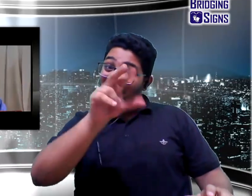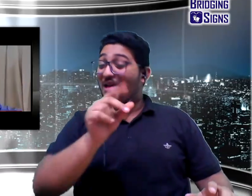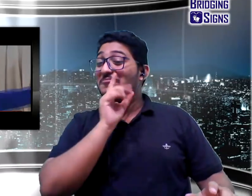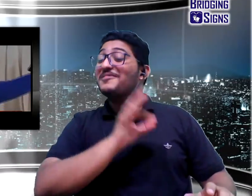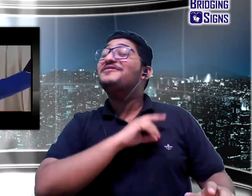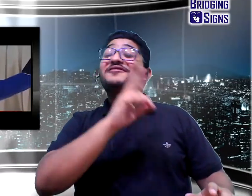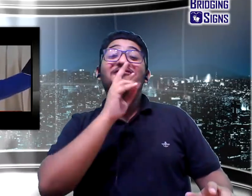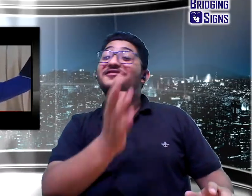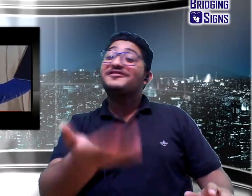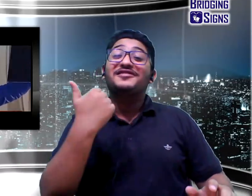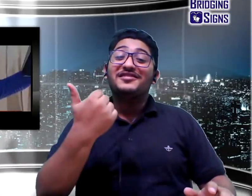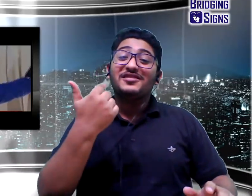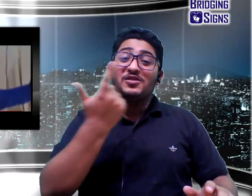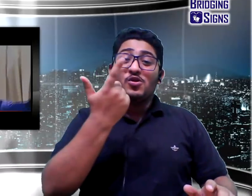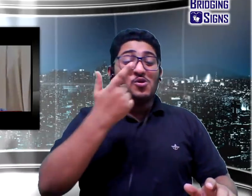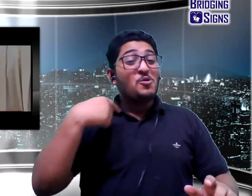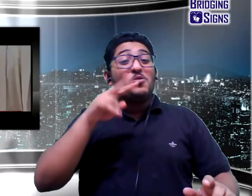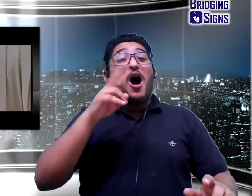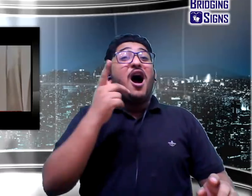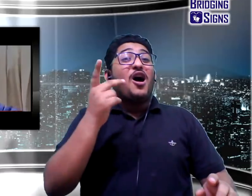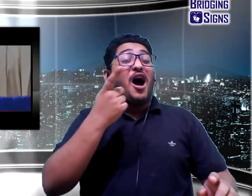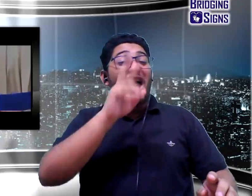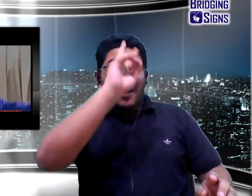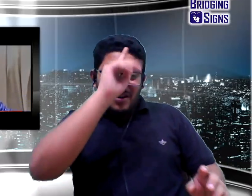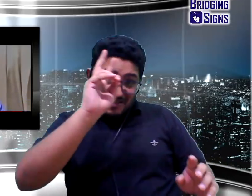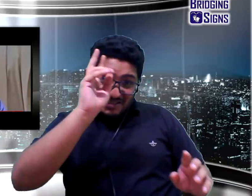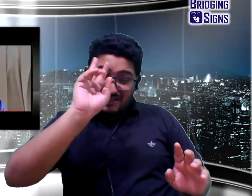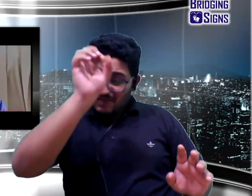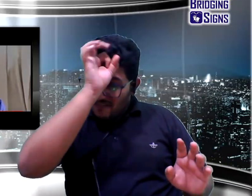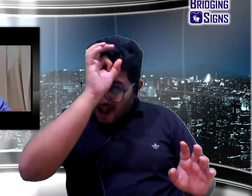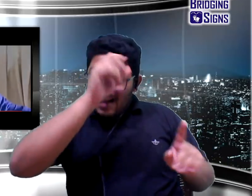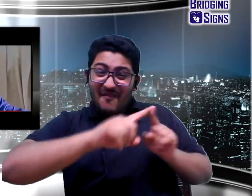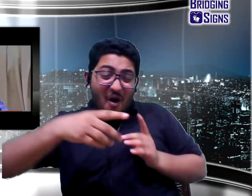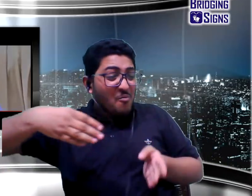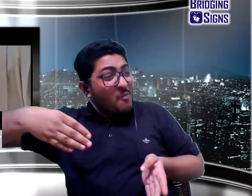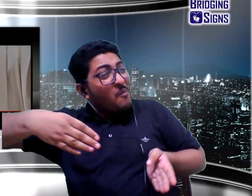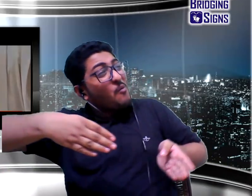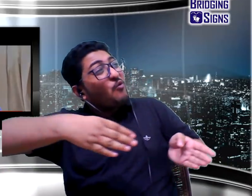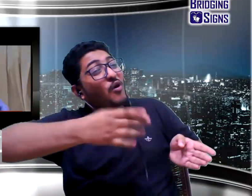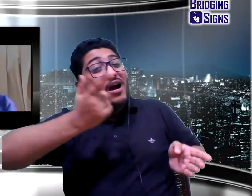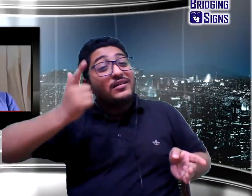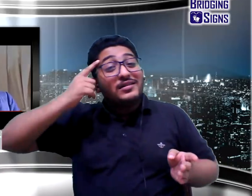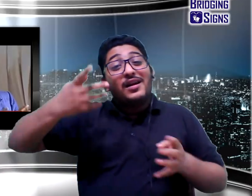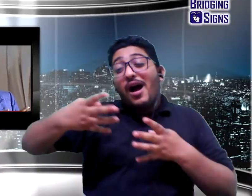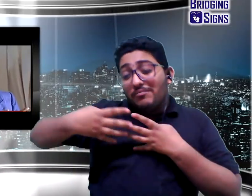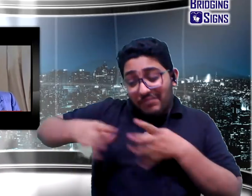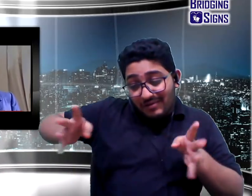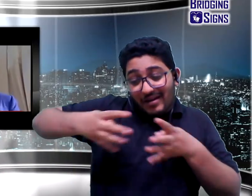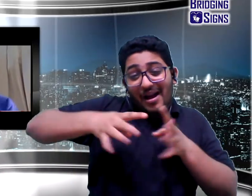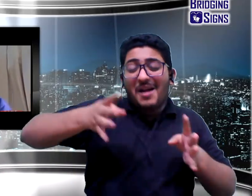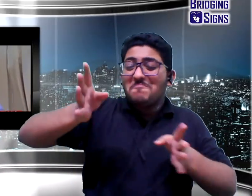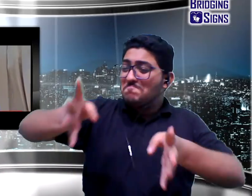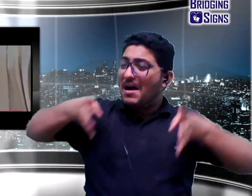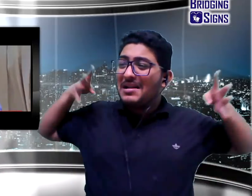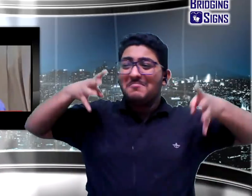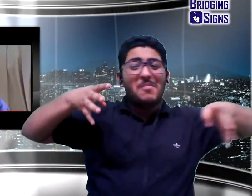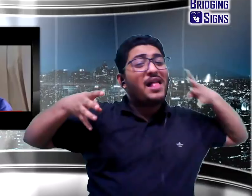करोगे। उज़्बेकिस्तान, कजाकिस्तान, सिल्कन रूट, मेरा सुपना है कि उत्थे तक